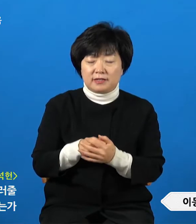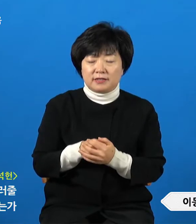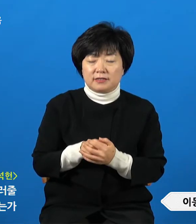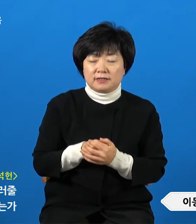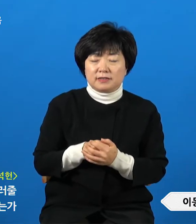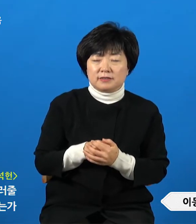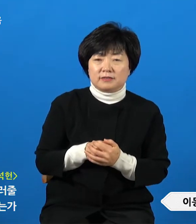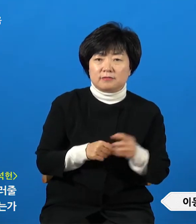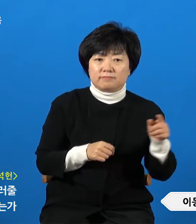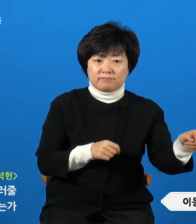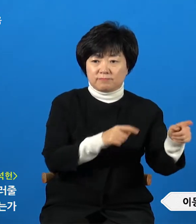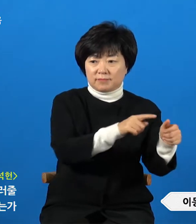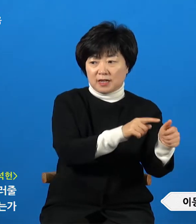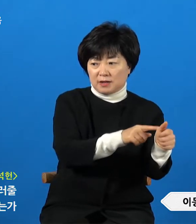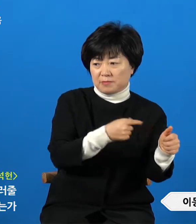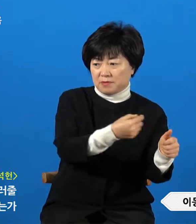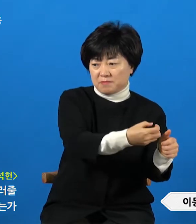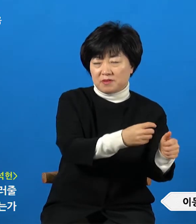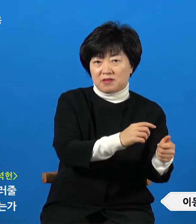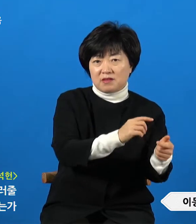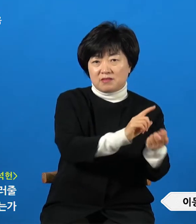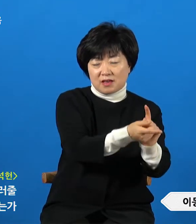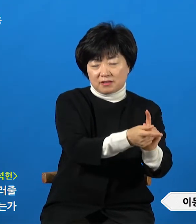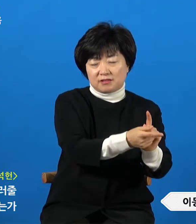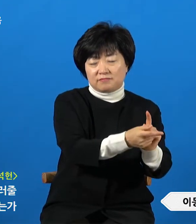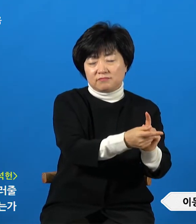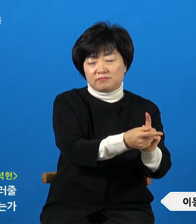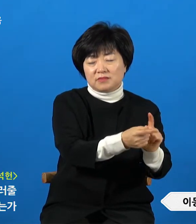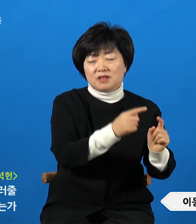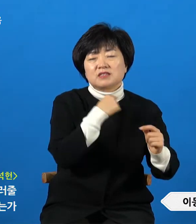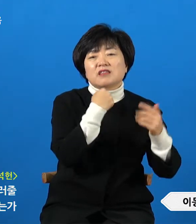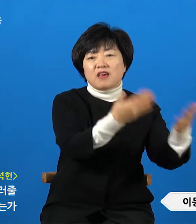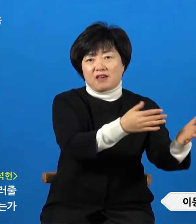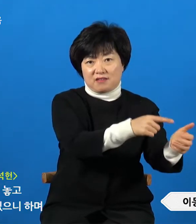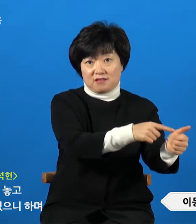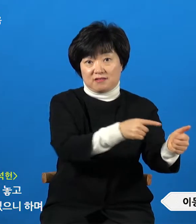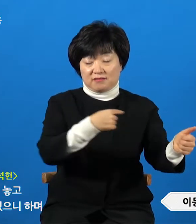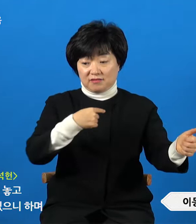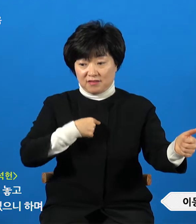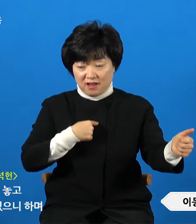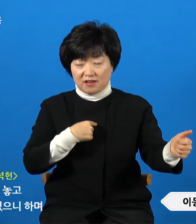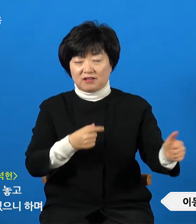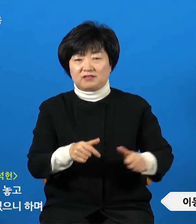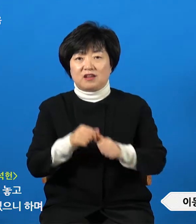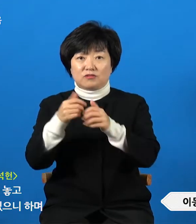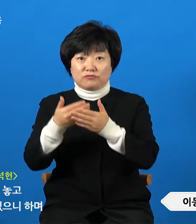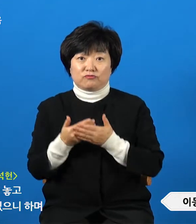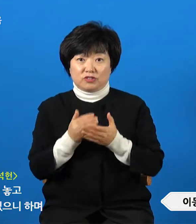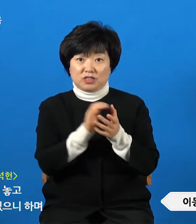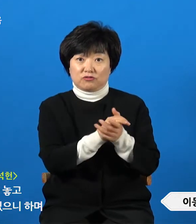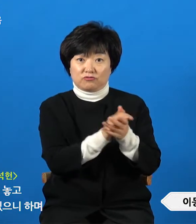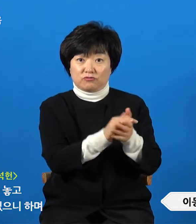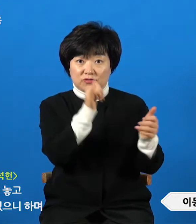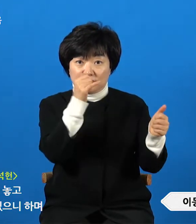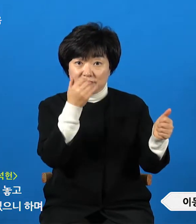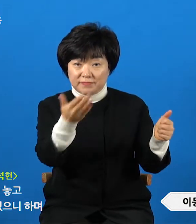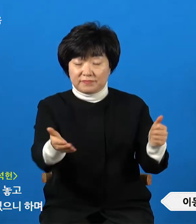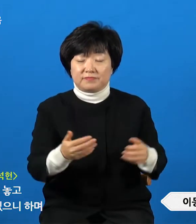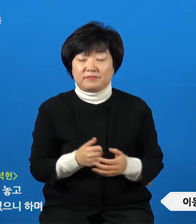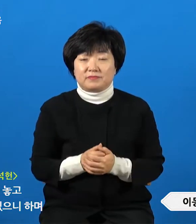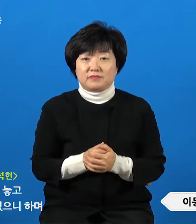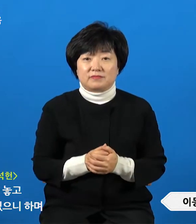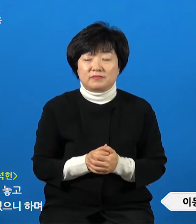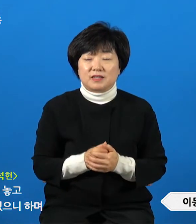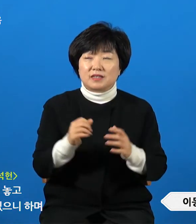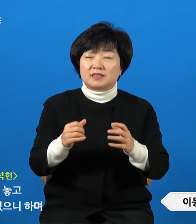살려두거라 일러줄 그 사람을 그대는 가졌는가. 잊지 못할 이 세상을 놓고 떠나려 할 때 저